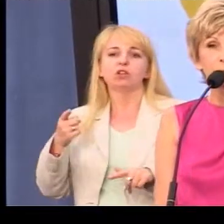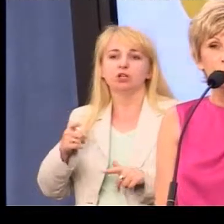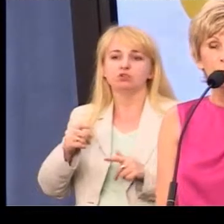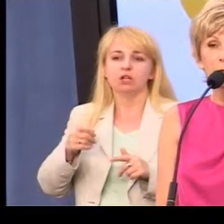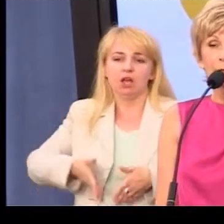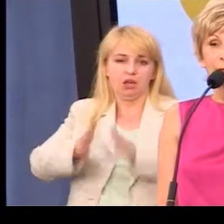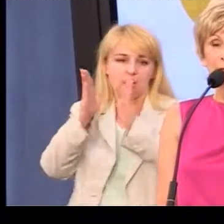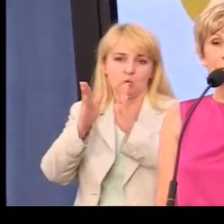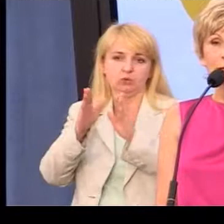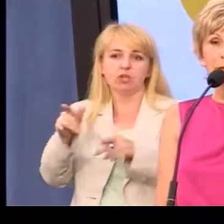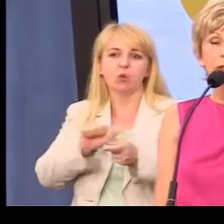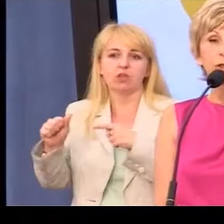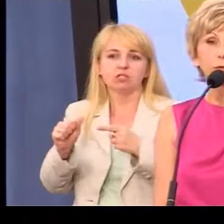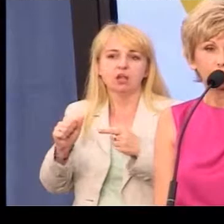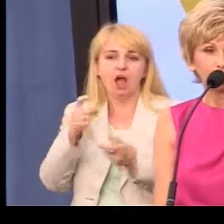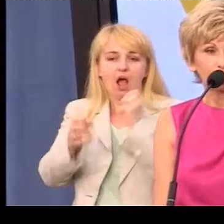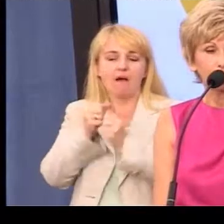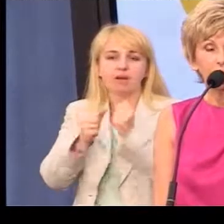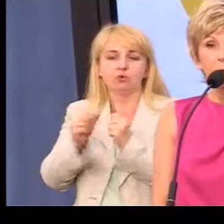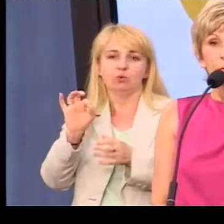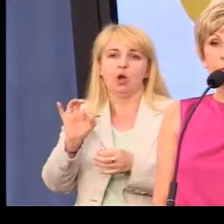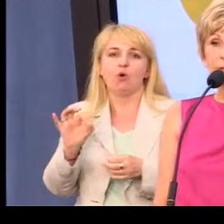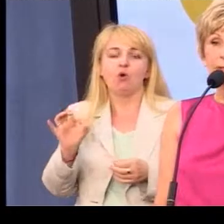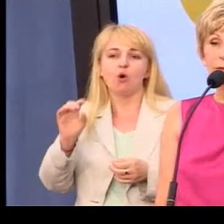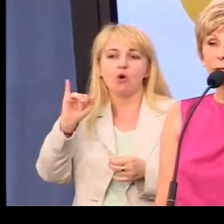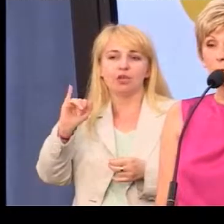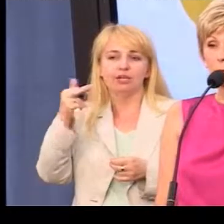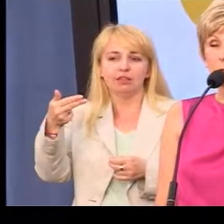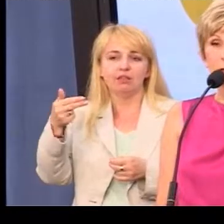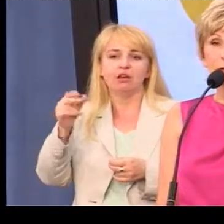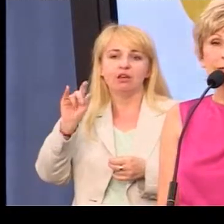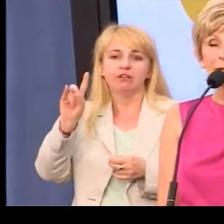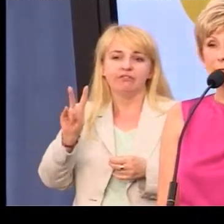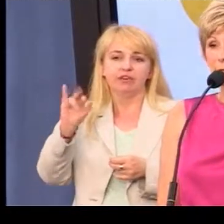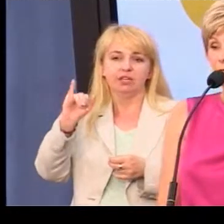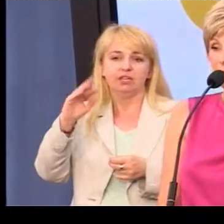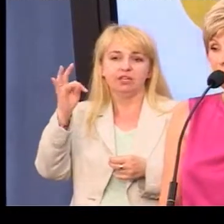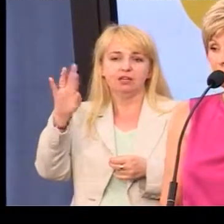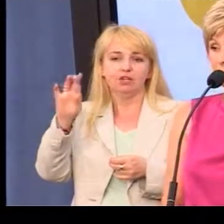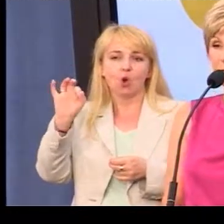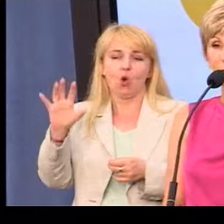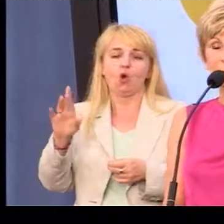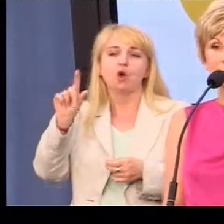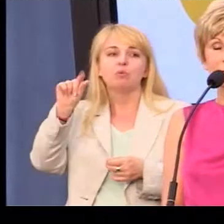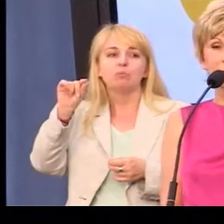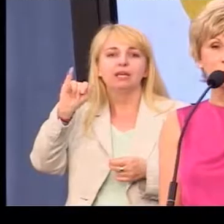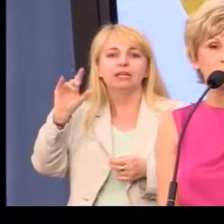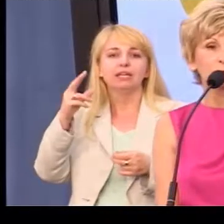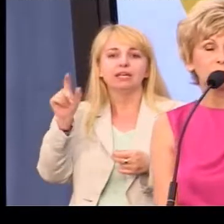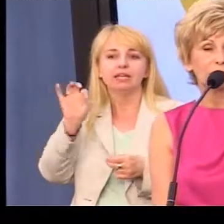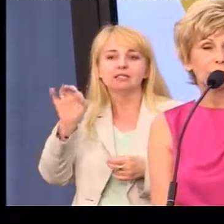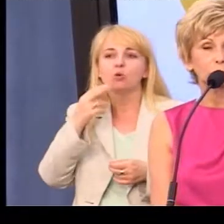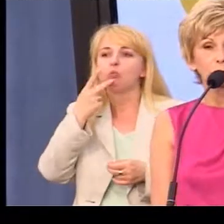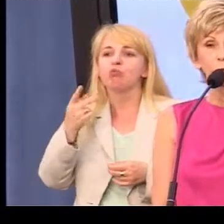polityczno-światopoglądowego sporu na temat in vitro. PiS, wiadomo, chce karać więzieniem, Solidarna Polska